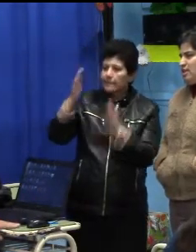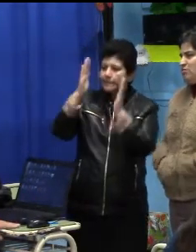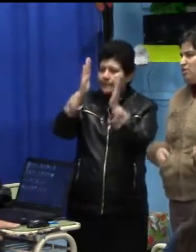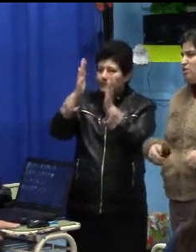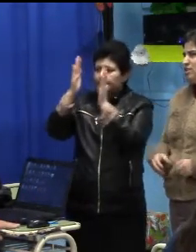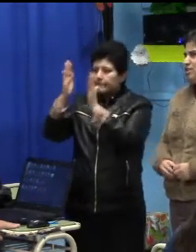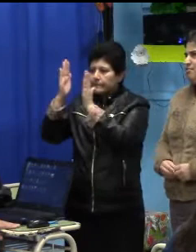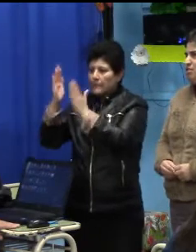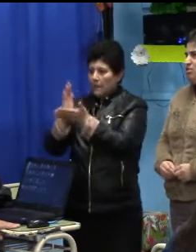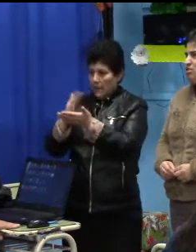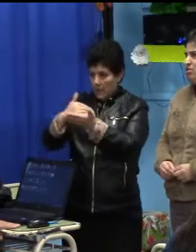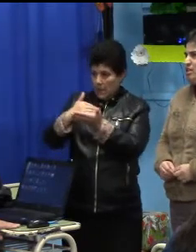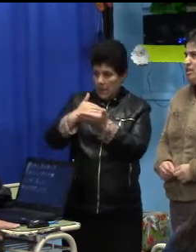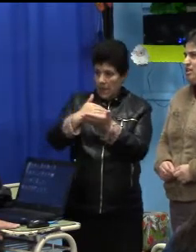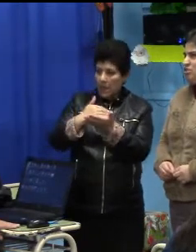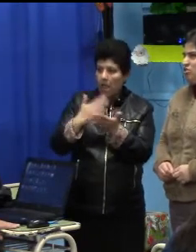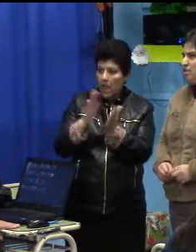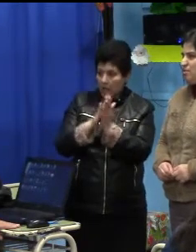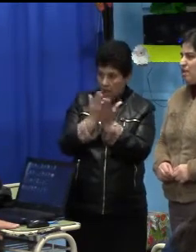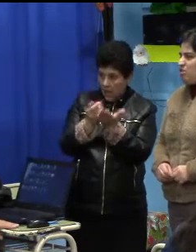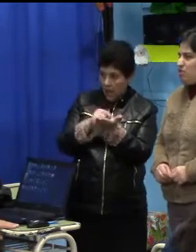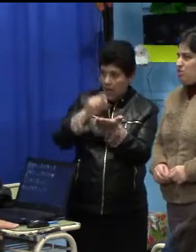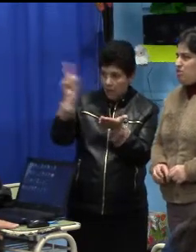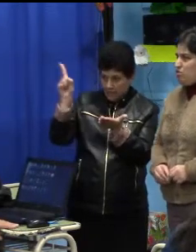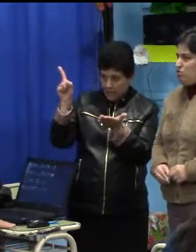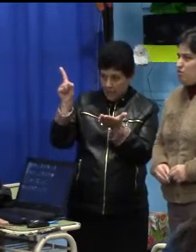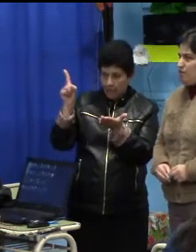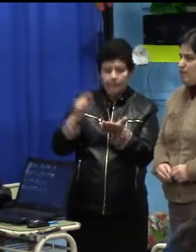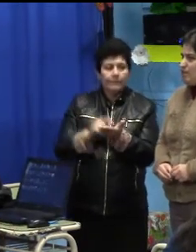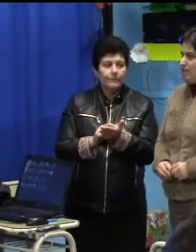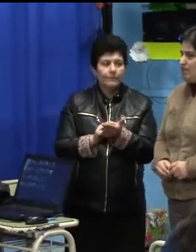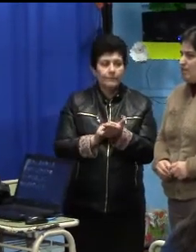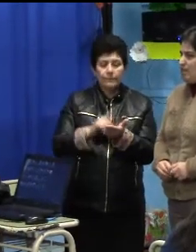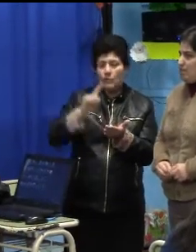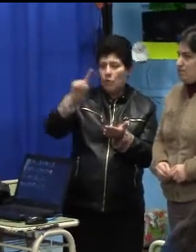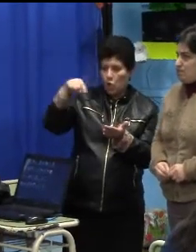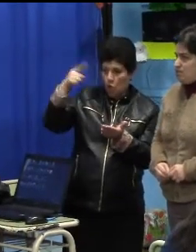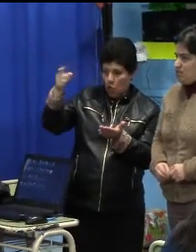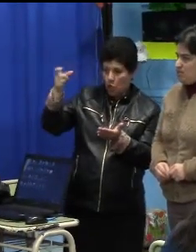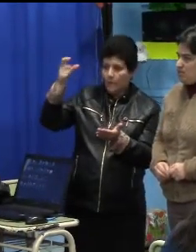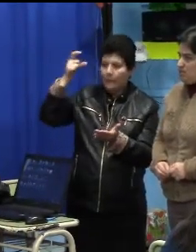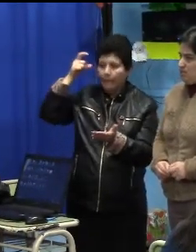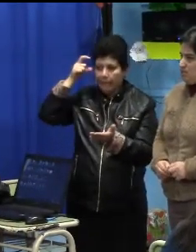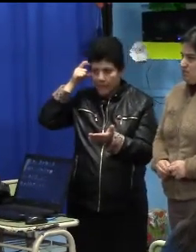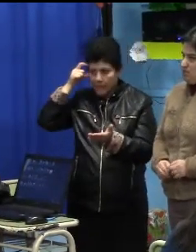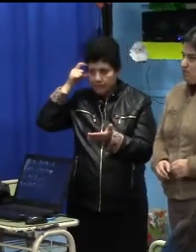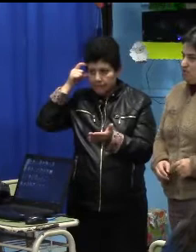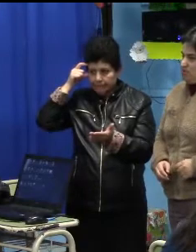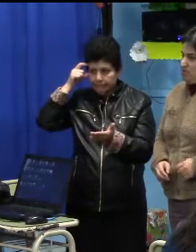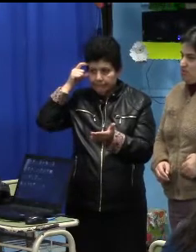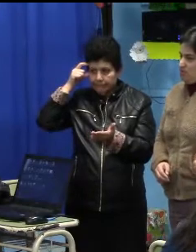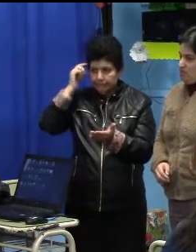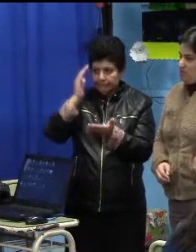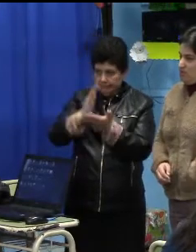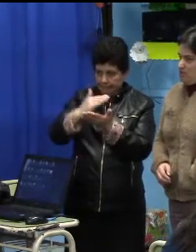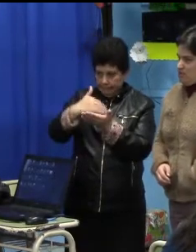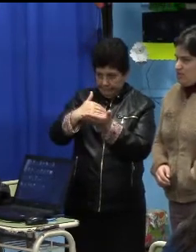Mientras que el Nuevo Testamento en la Dios habla hoy ocupa 10.